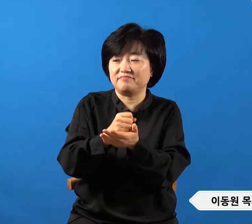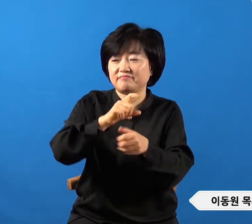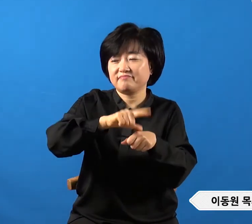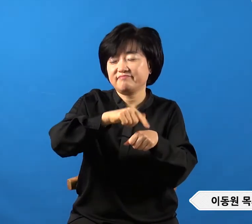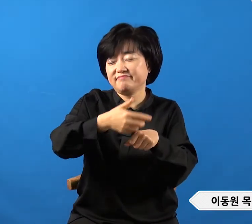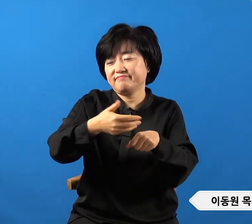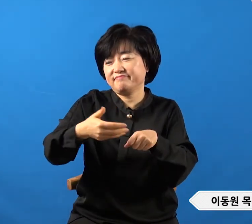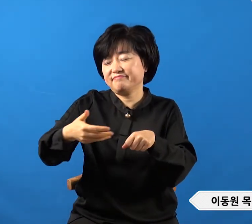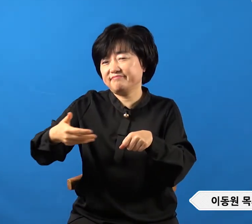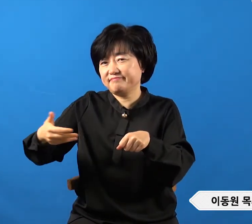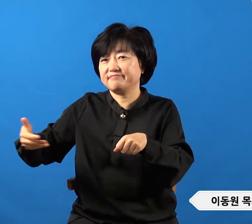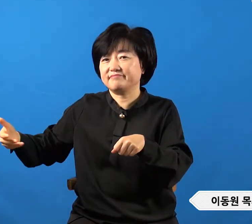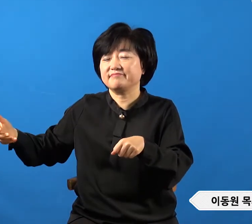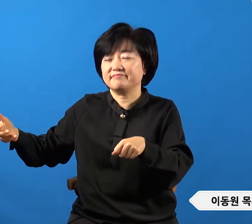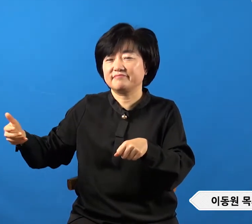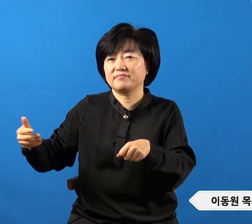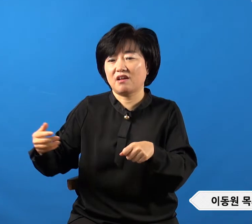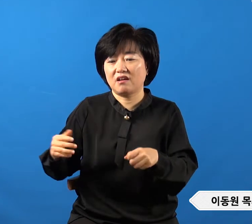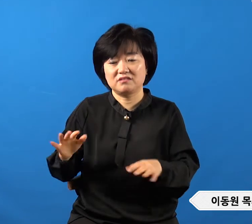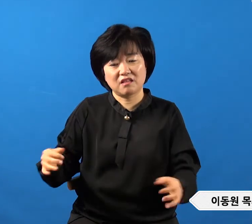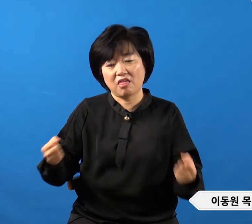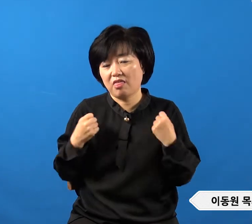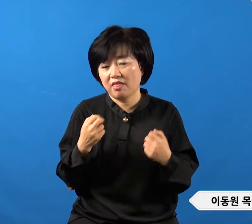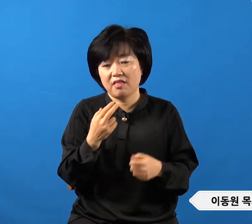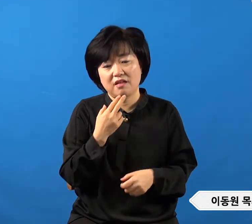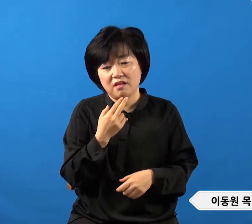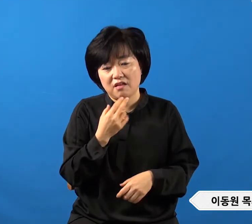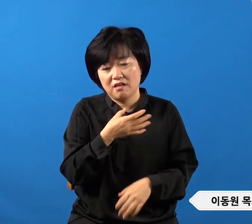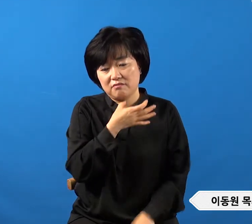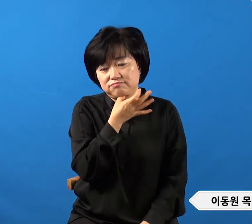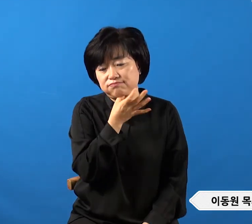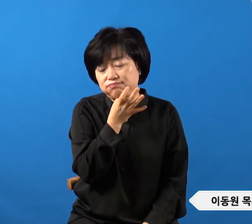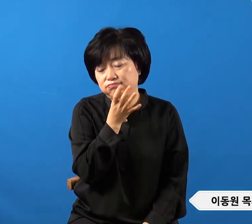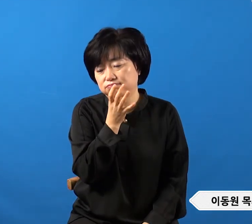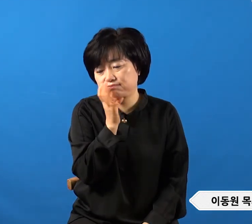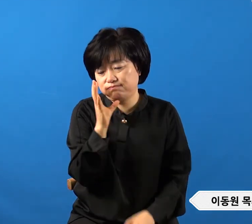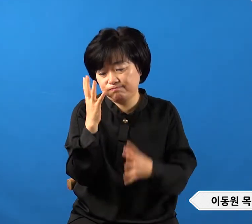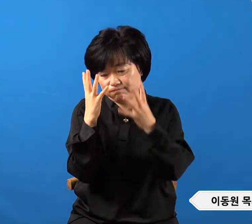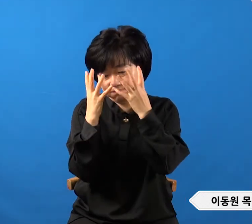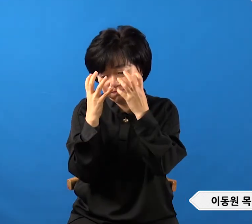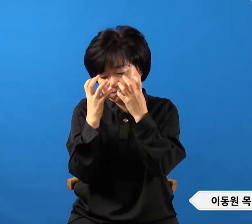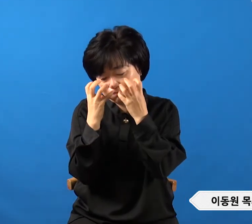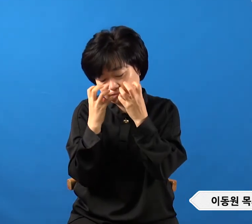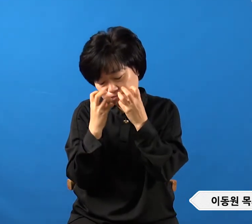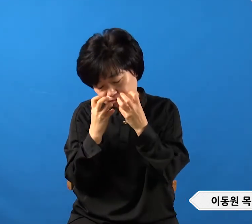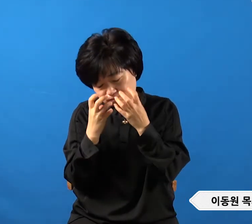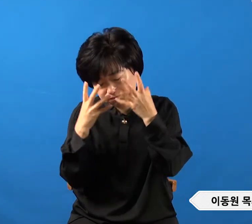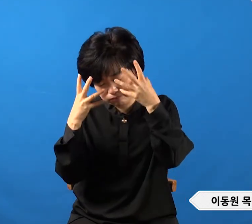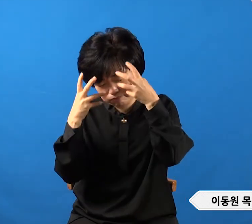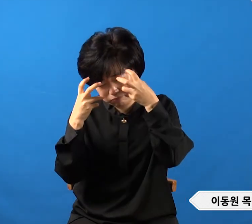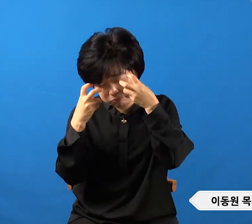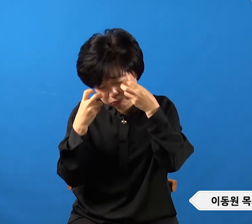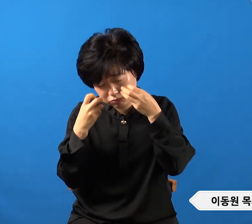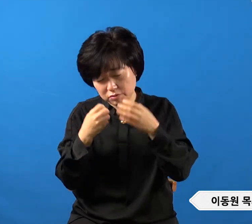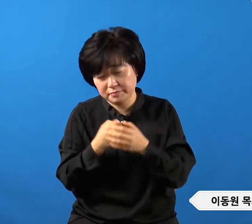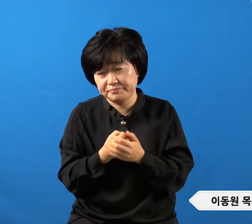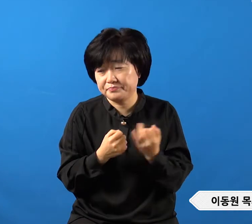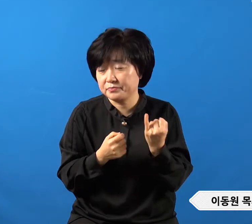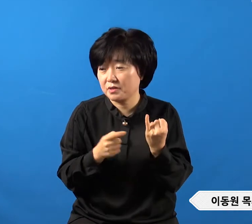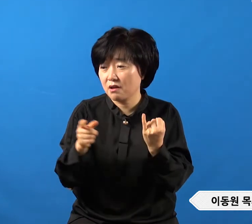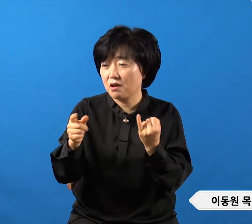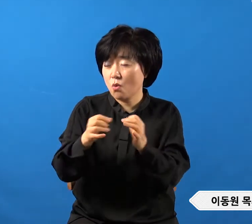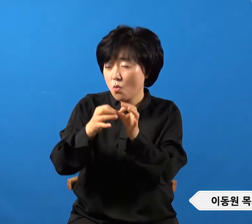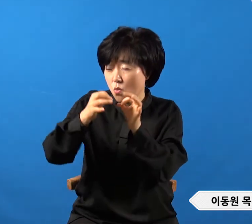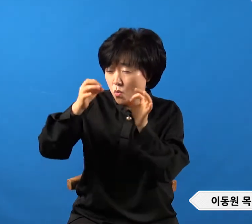세월이 많이 지나가서 힘도 없어지고 노쇠해진 피곤한 여인이 된 이 여인이 어느 날